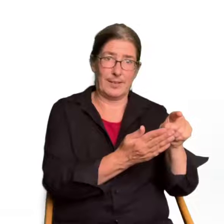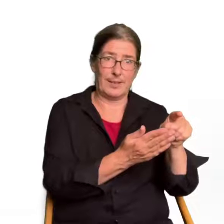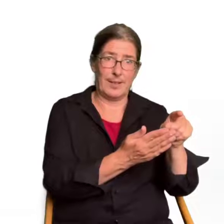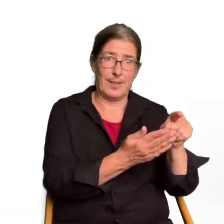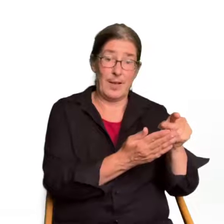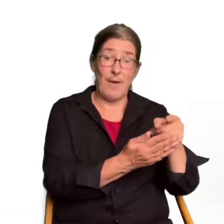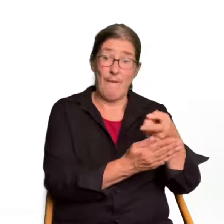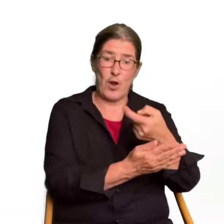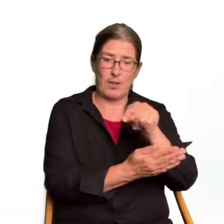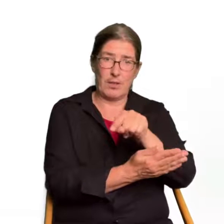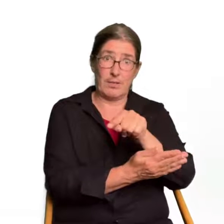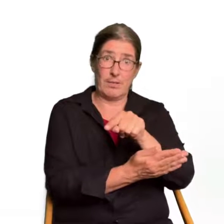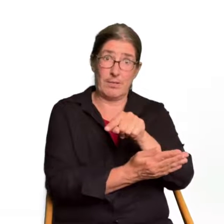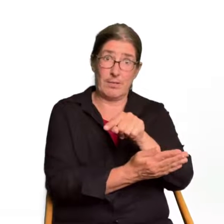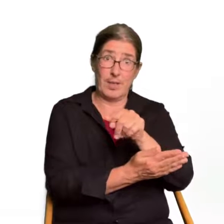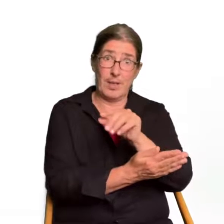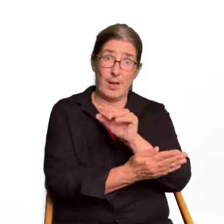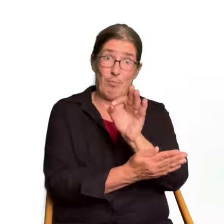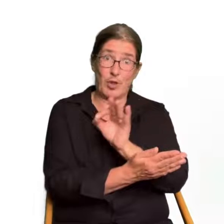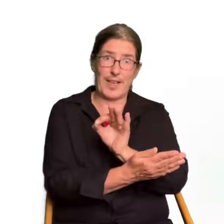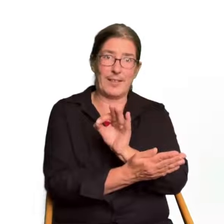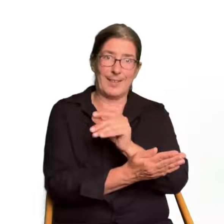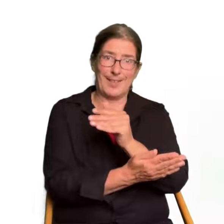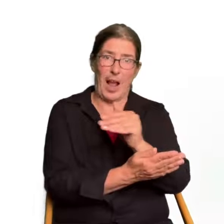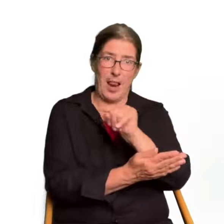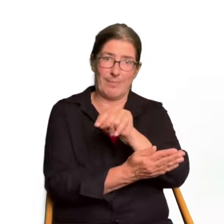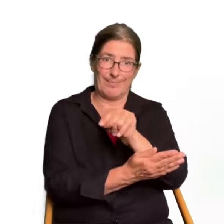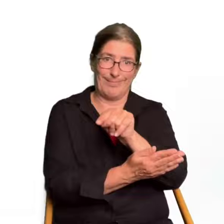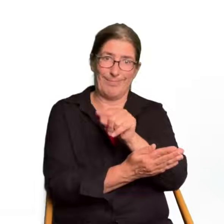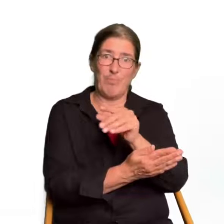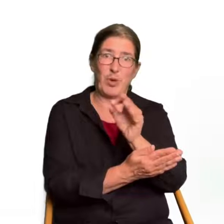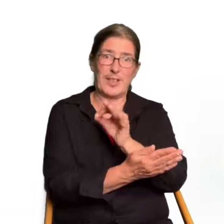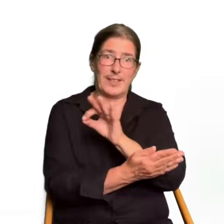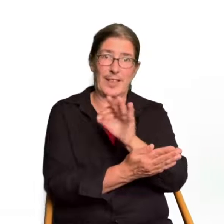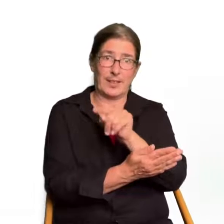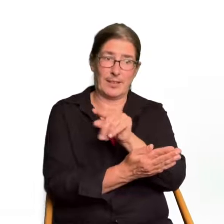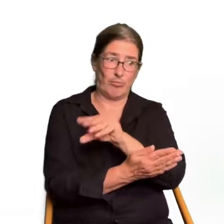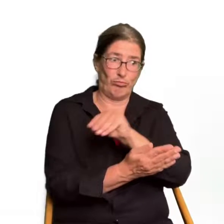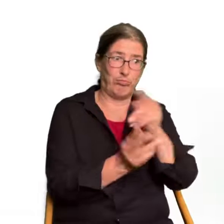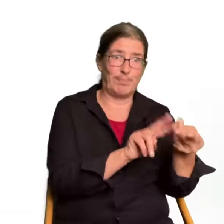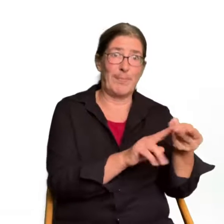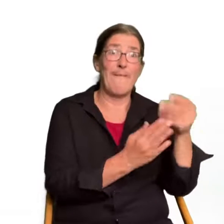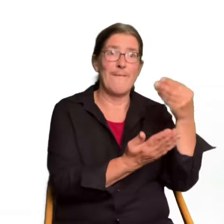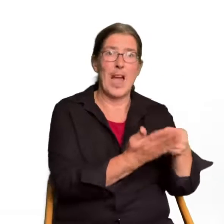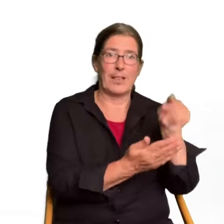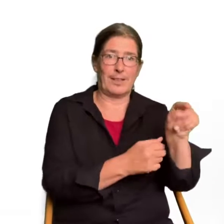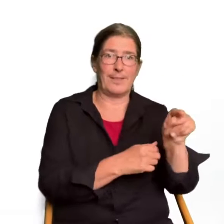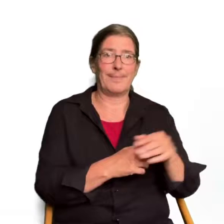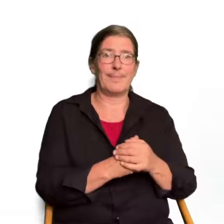Wert von diesen Anteil der im Prozentsatz ausgedrückt ist ihr